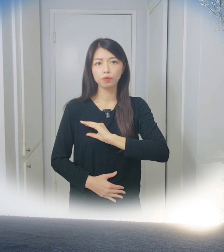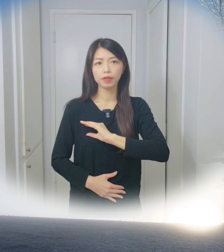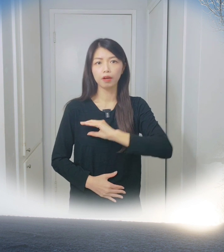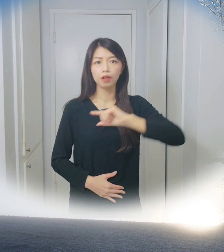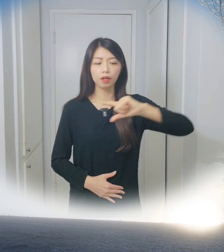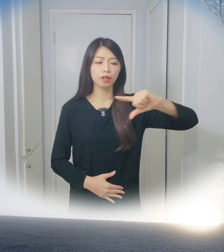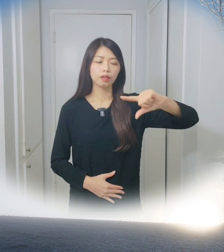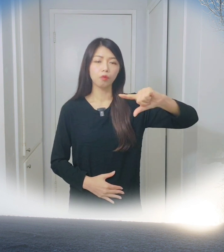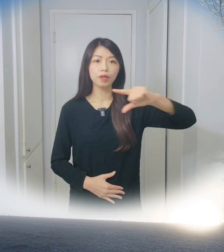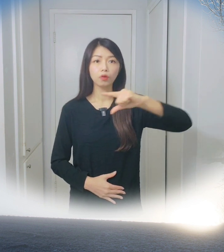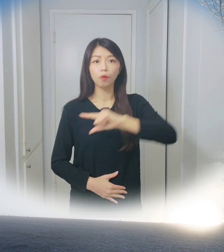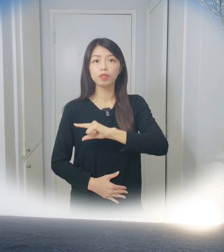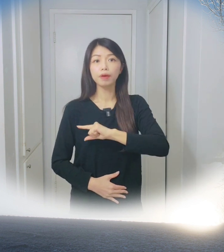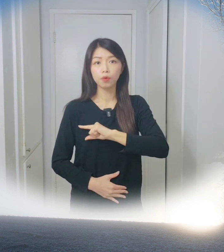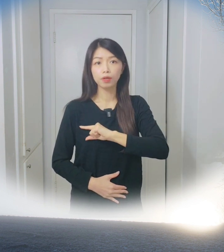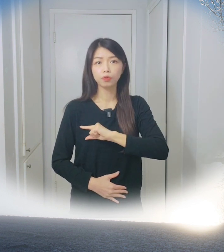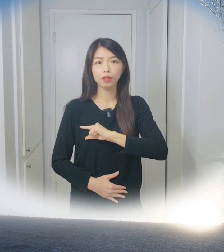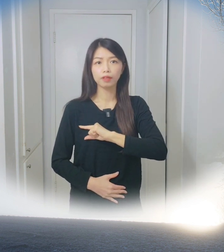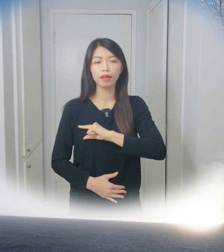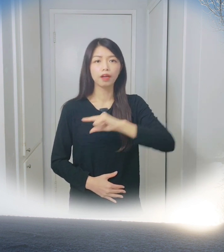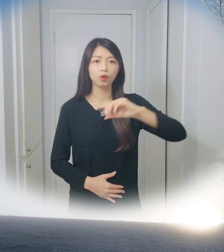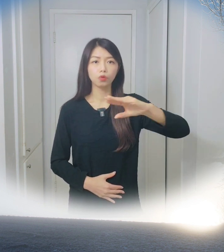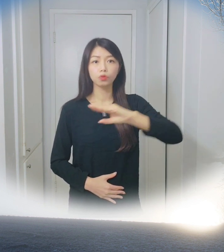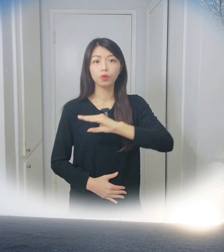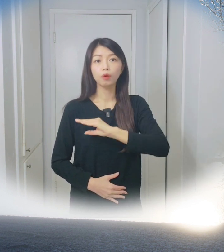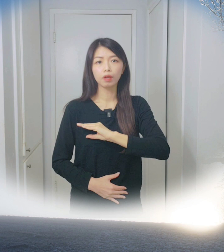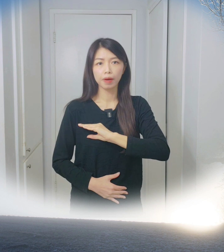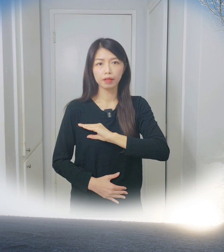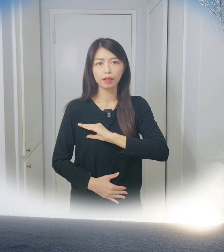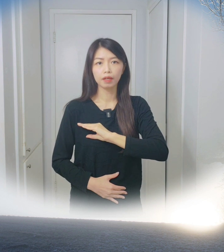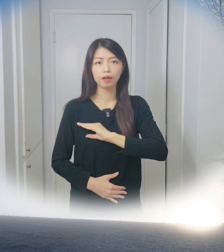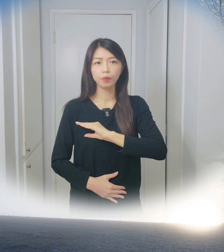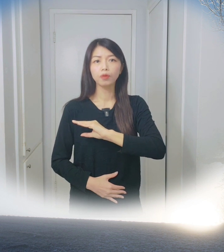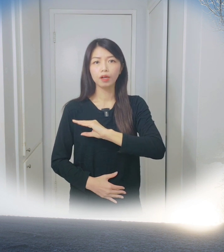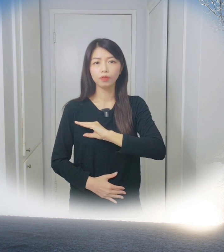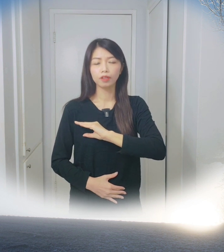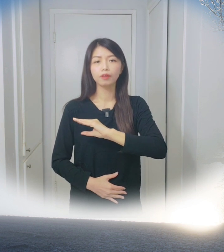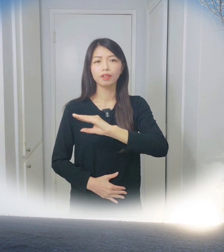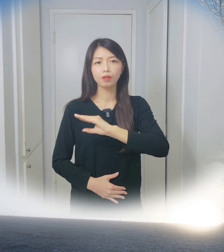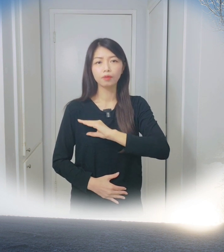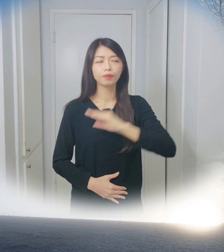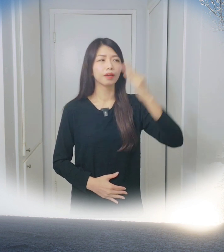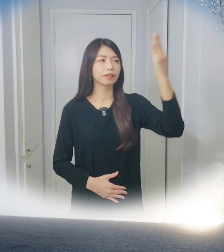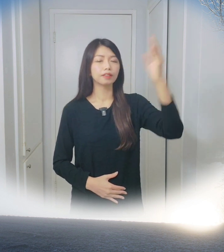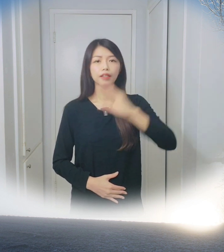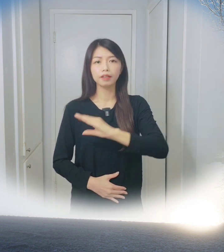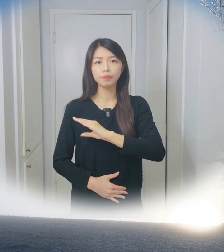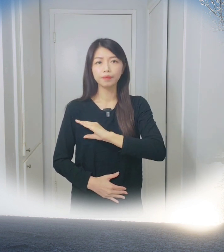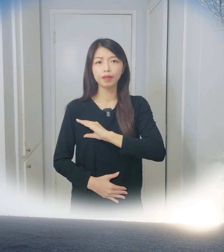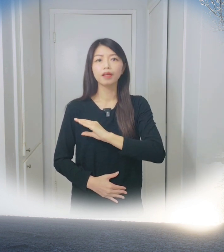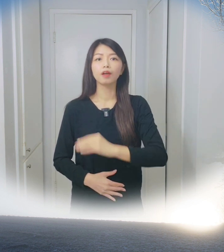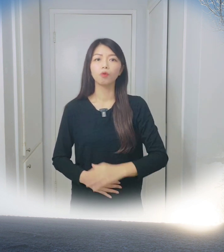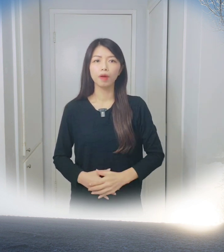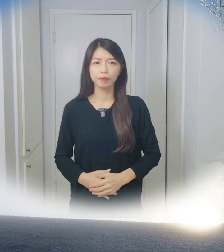표현해 주시면 돼요. 엄지하고 검지만 이용하셔도 되는데 저는 주로 이렇게 많이 표현을 하거든요. 그래서 그